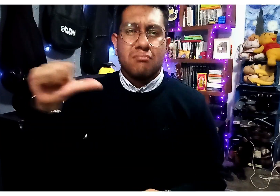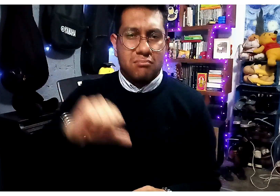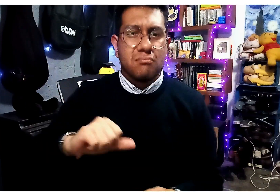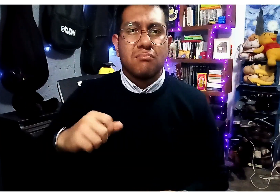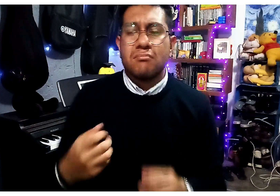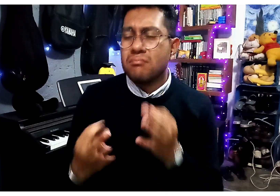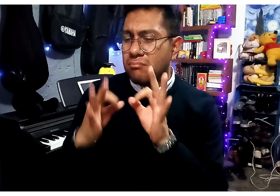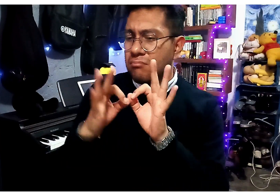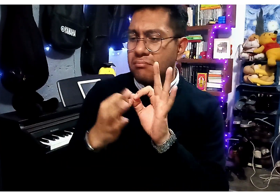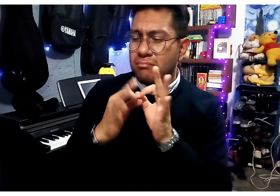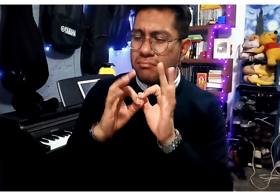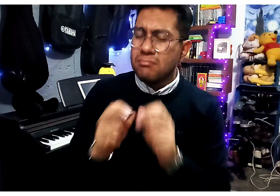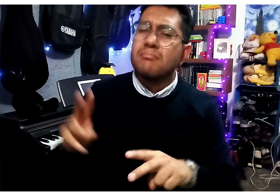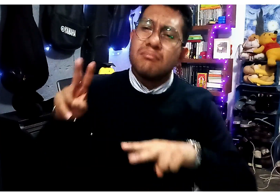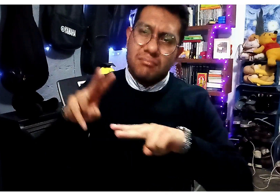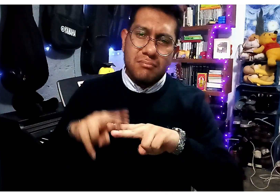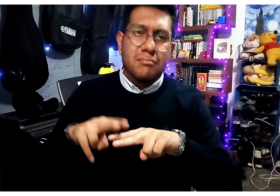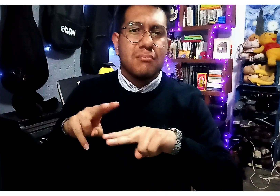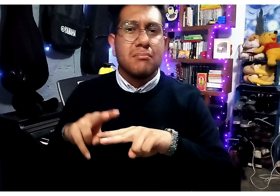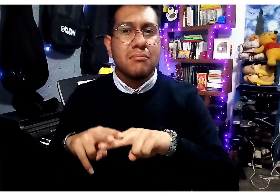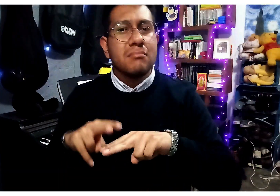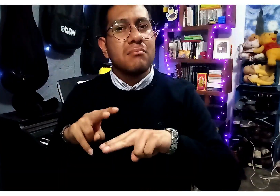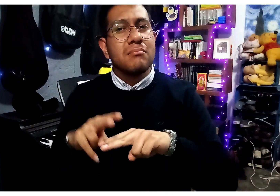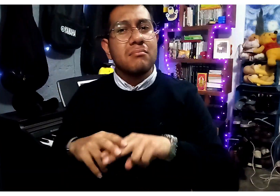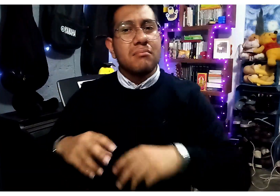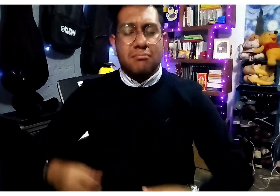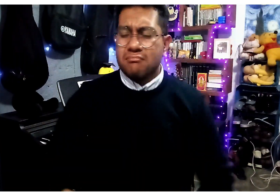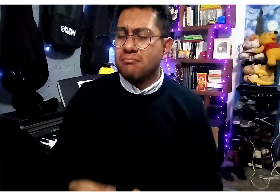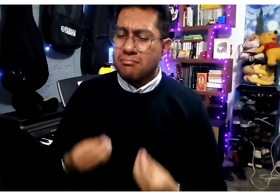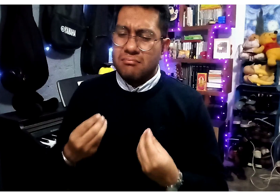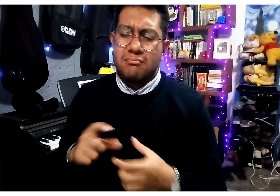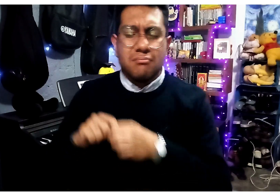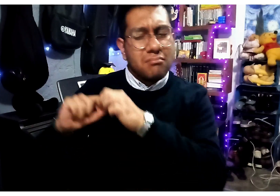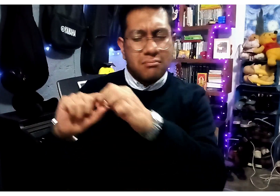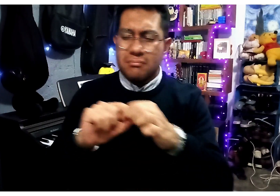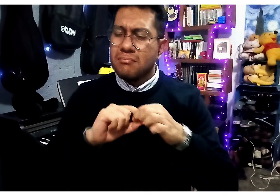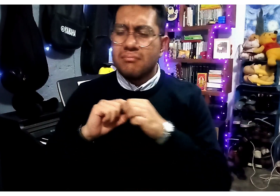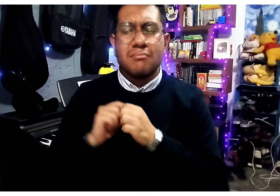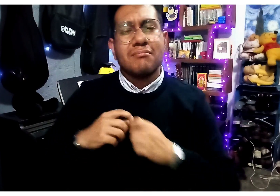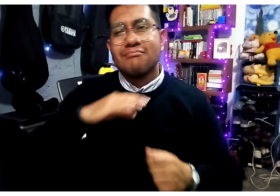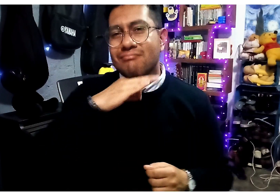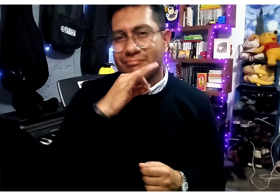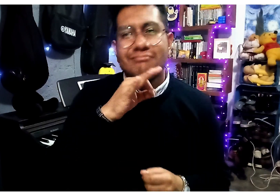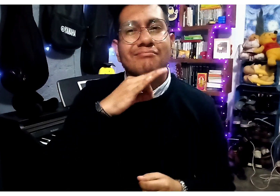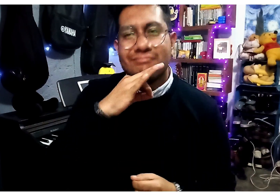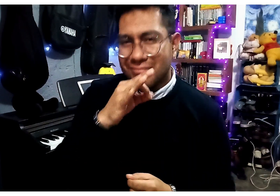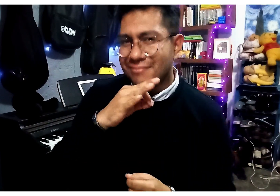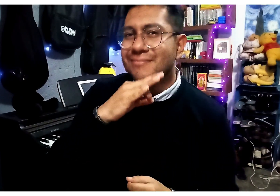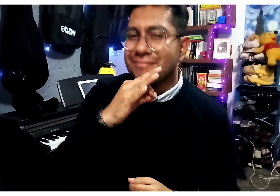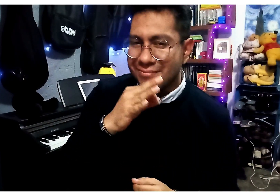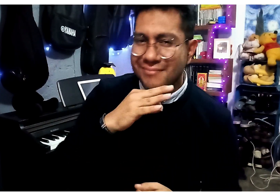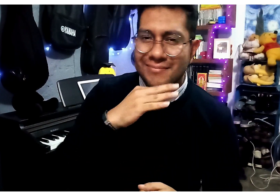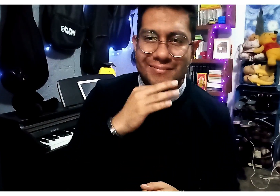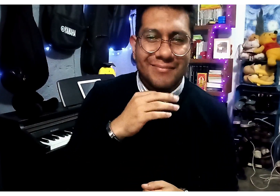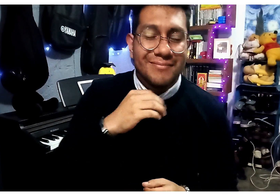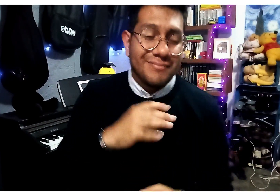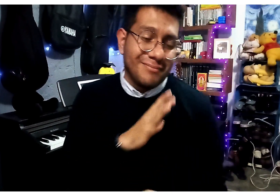ahora, frente a frente aquí sentados, festejemos que la vida nos cruzó.